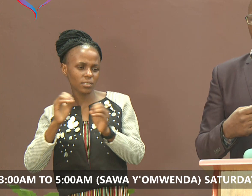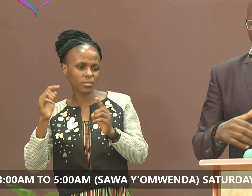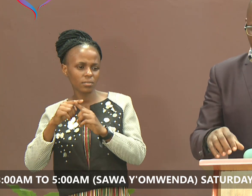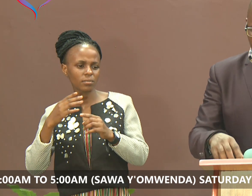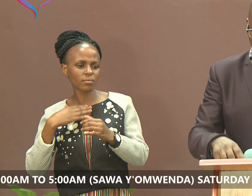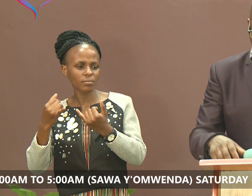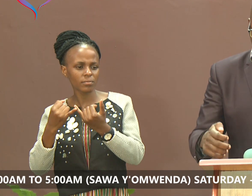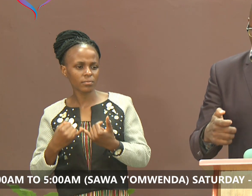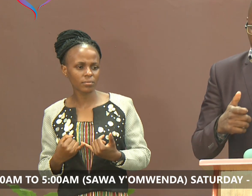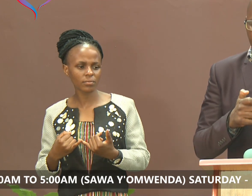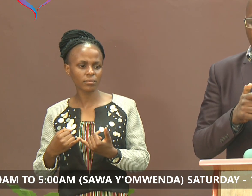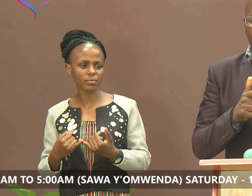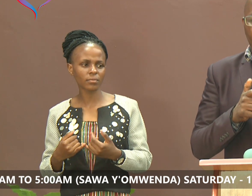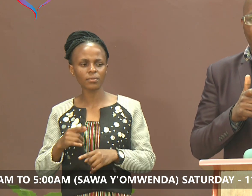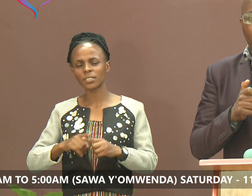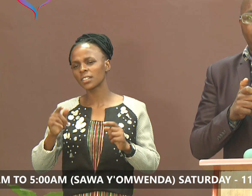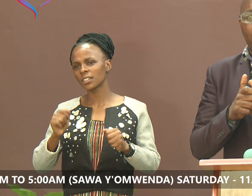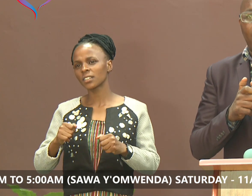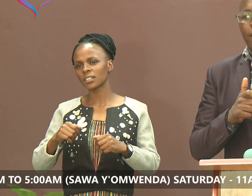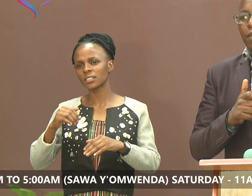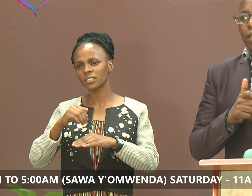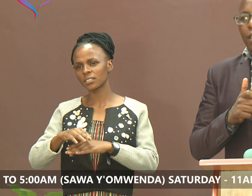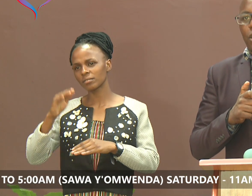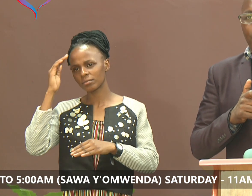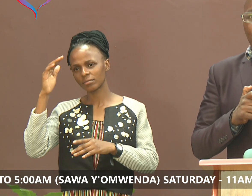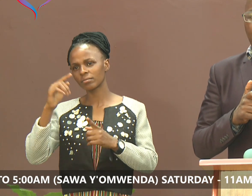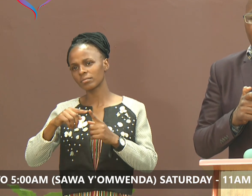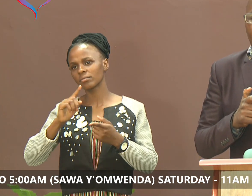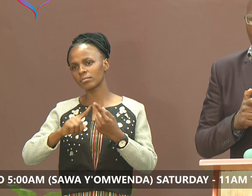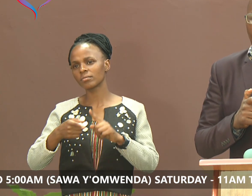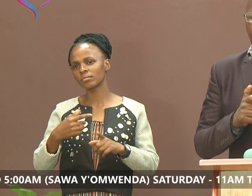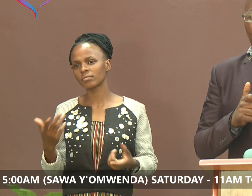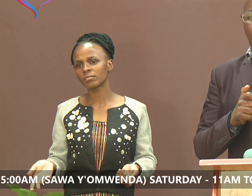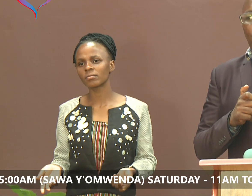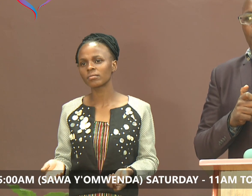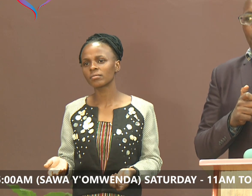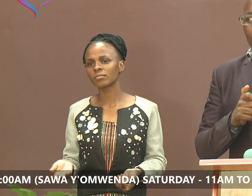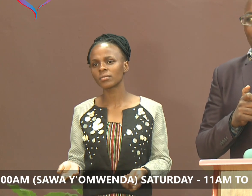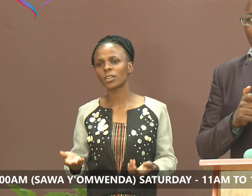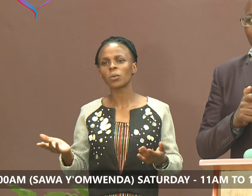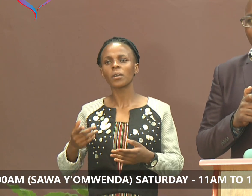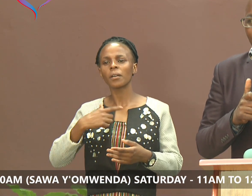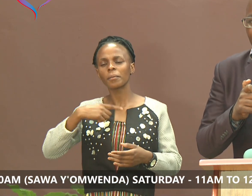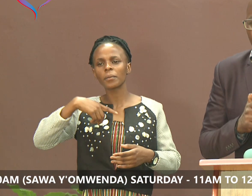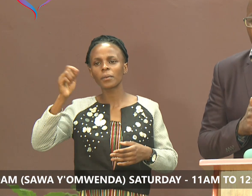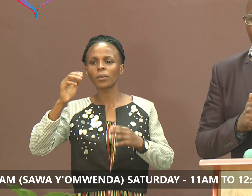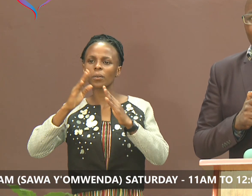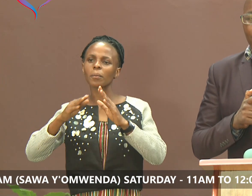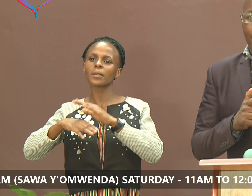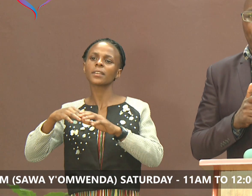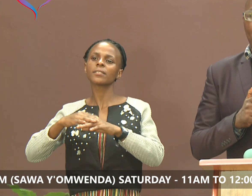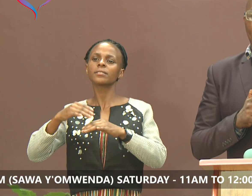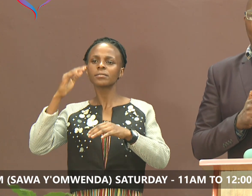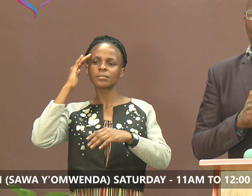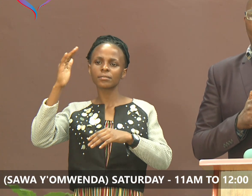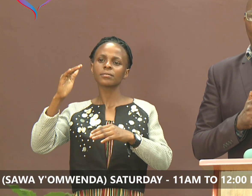nti nzija chokanga nsubulu kuweleza bakwano bane bangamba ngenze ka jenda ge wakane simuweleza yo kagamba nzija waka